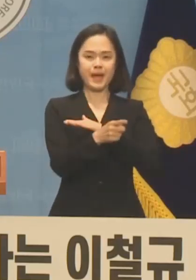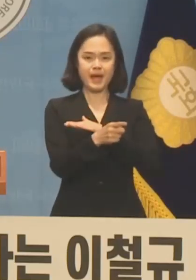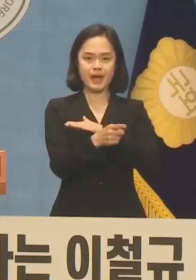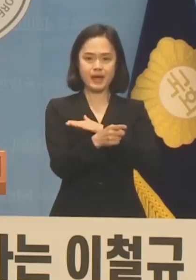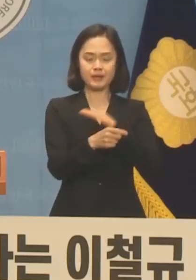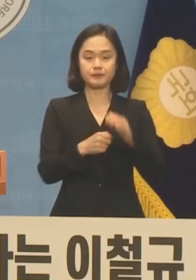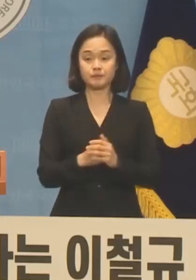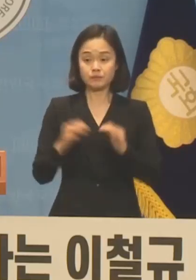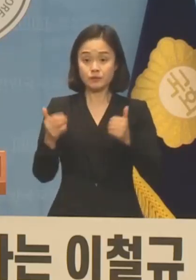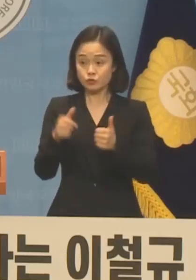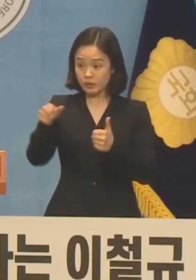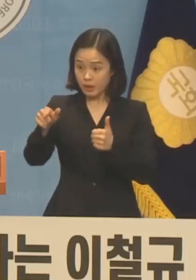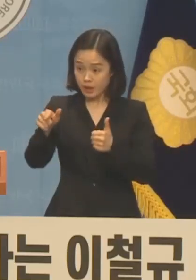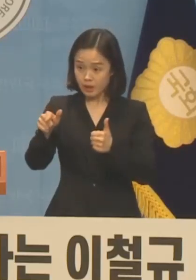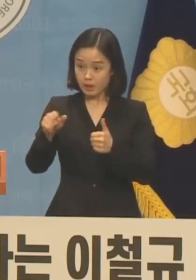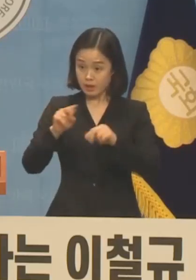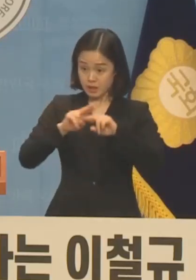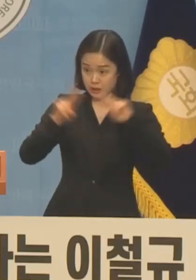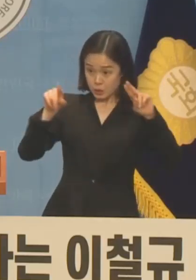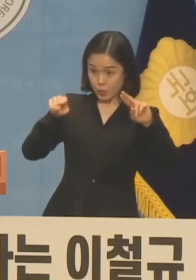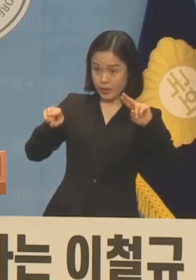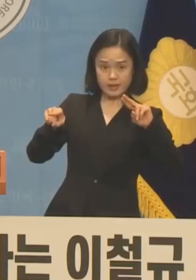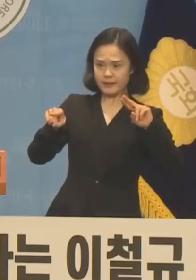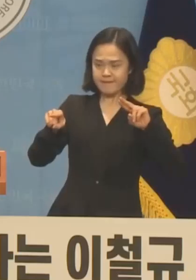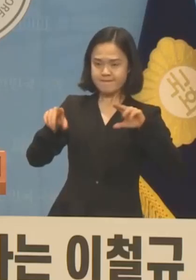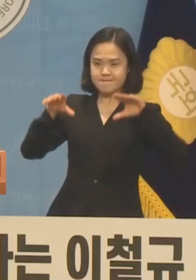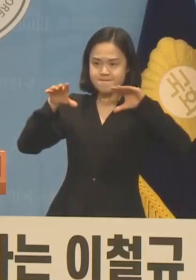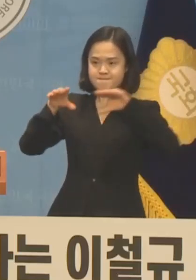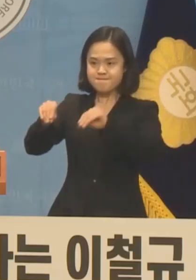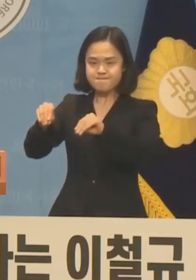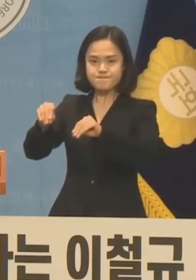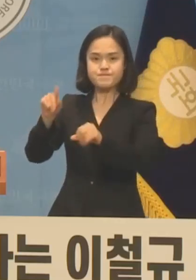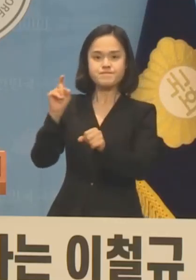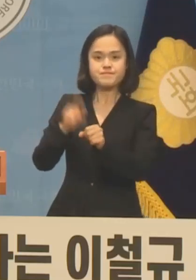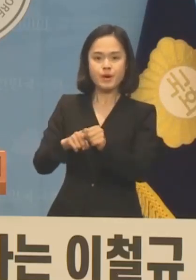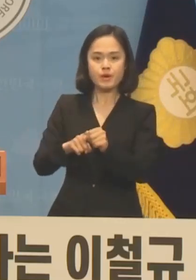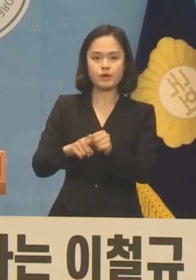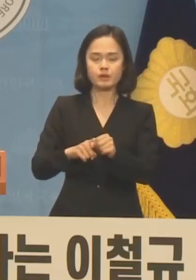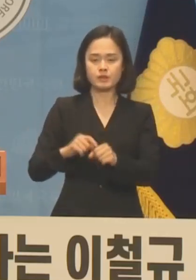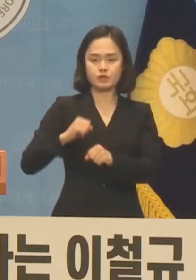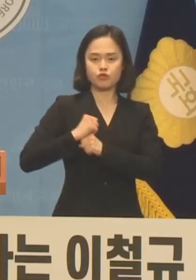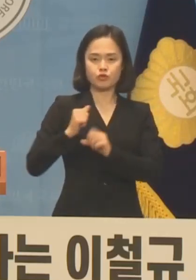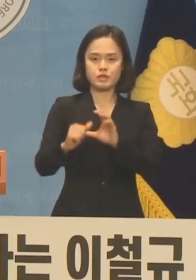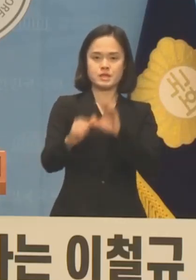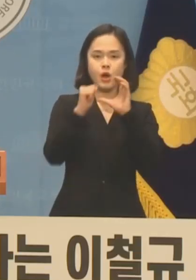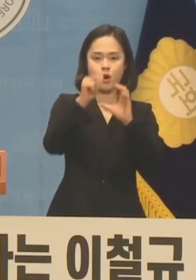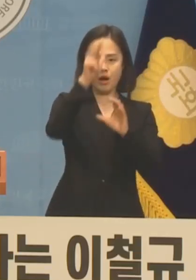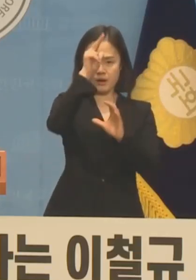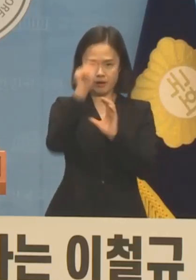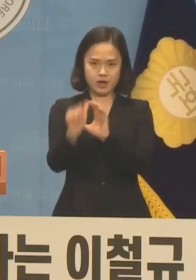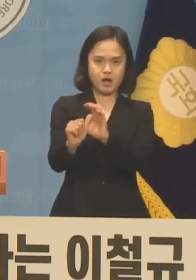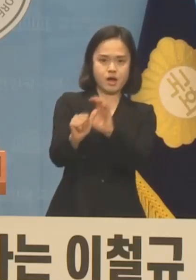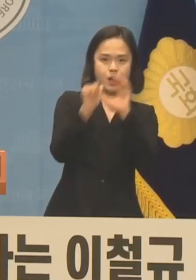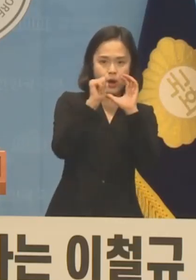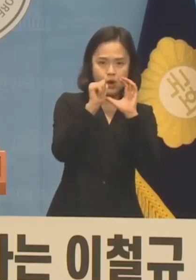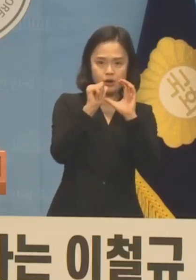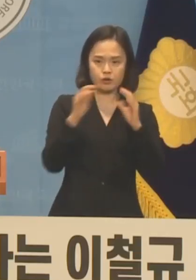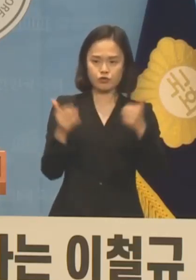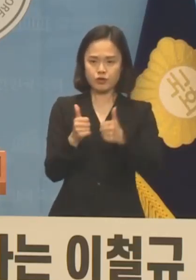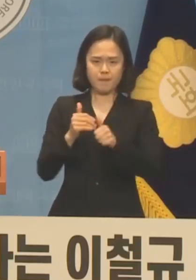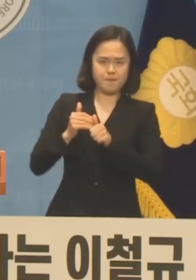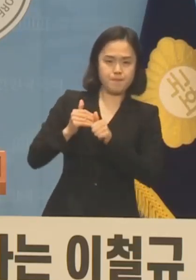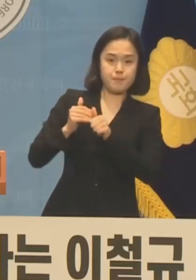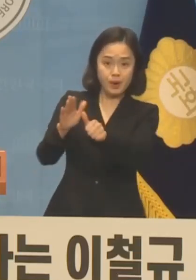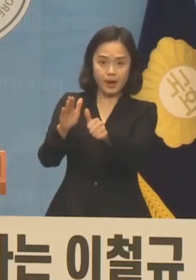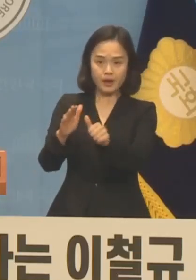의결하려는 국회의 헌법상 기능을 마비시키기 위해 경찰 병력의 국회 봉쇄는 물론 무장한 계엄군의 국회 난입과